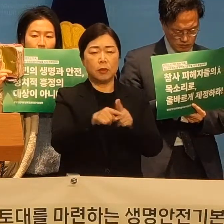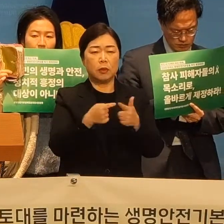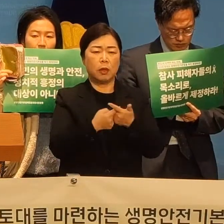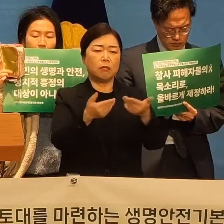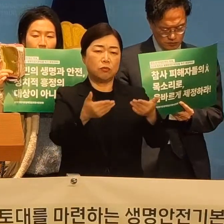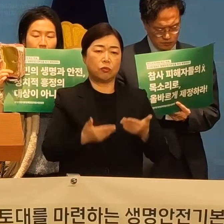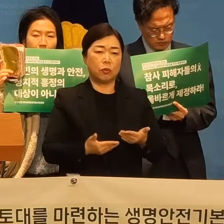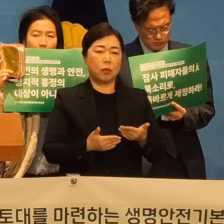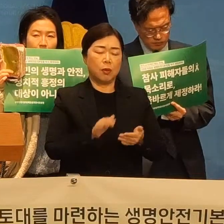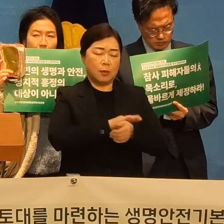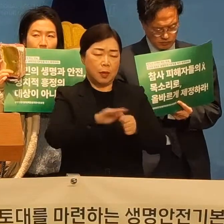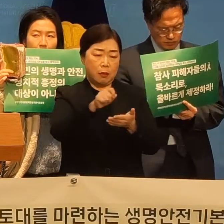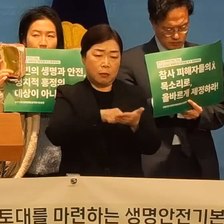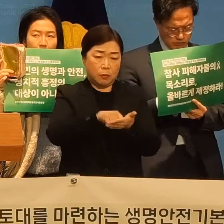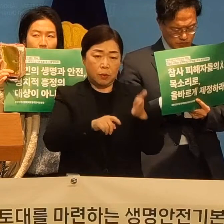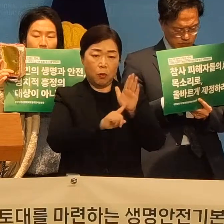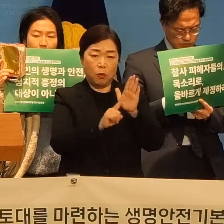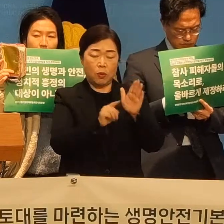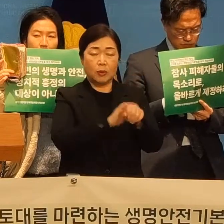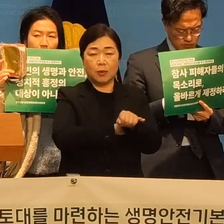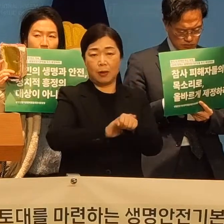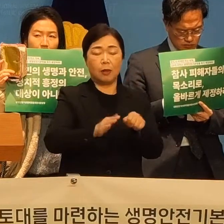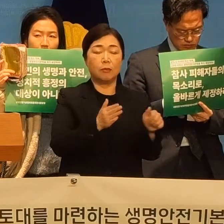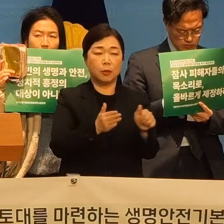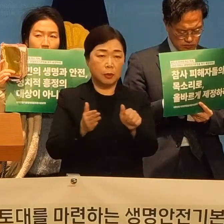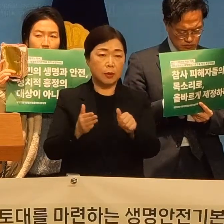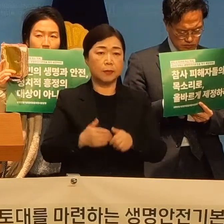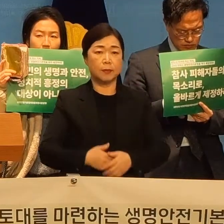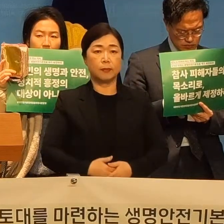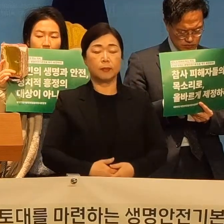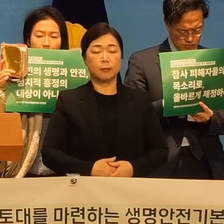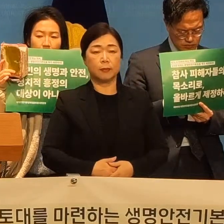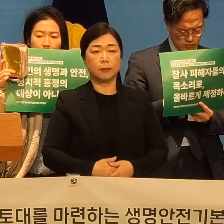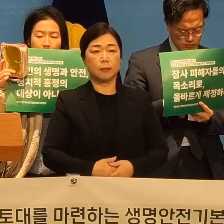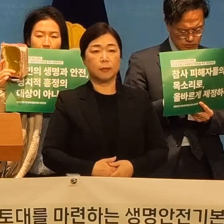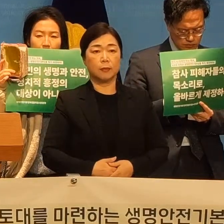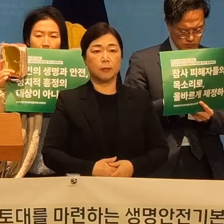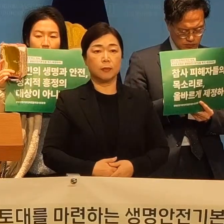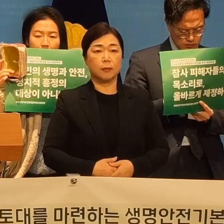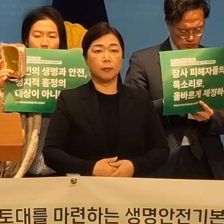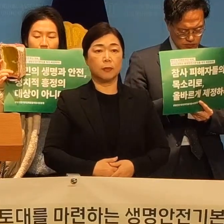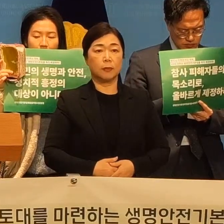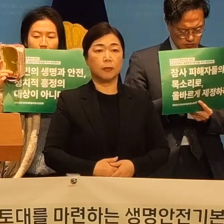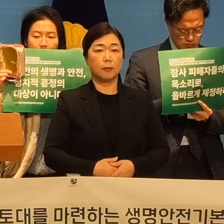널리 알려주시기를 간곡히 부탁드립니다.